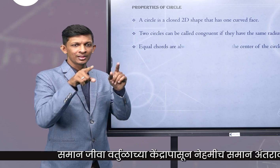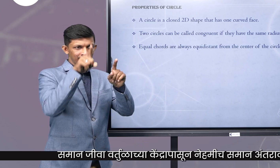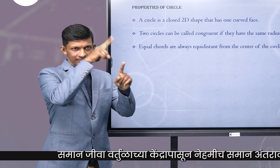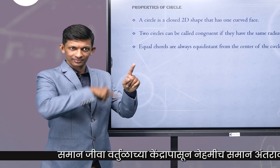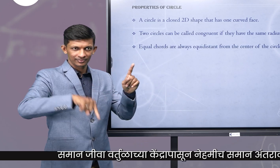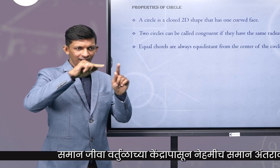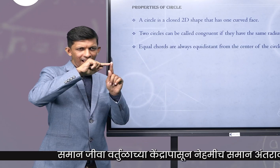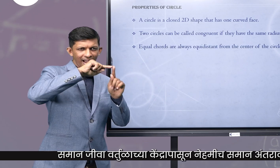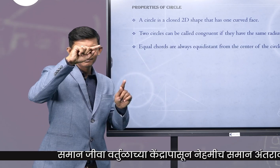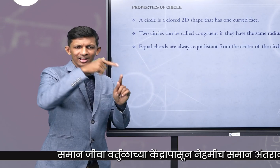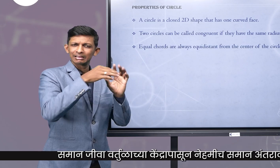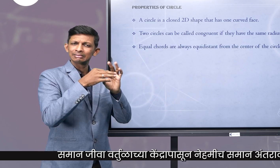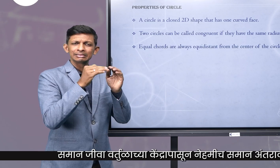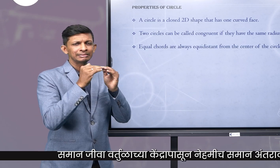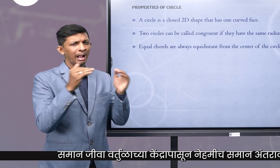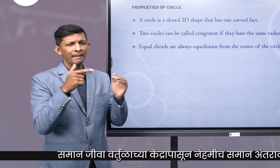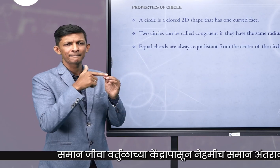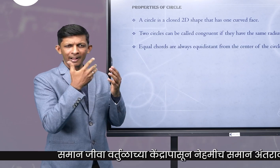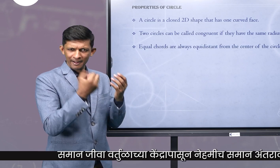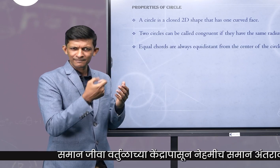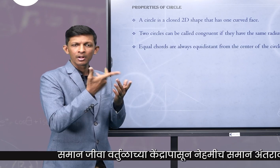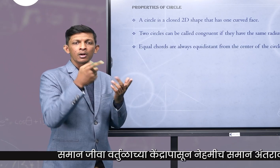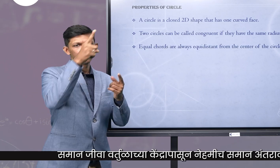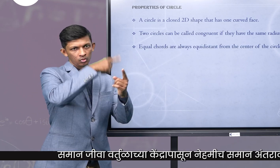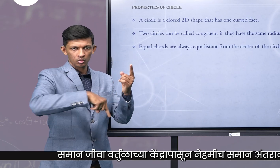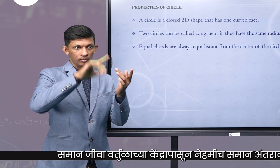समान जीवा वर्तुळाच्या केंद्रापासून नेहमीच समान अंतरावर असतात.